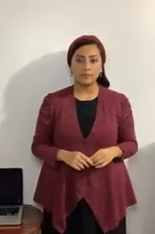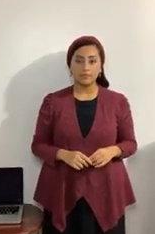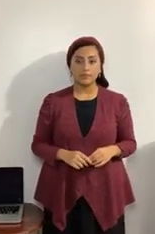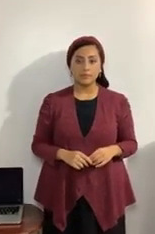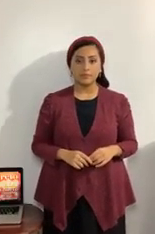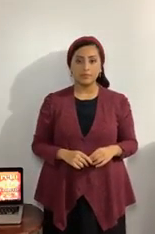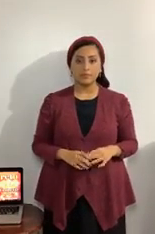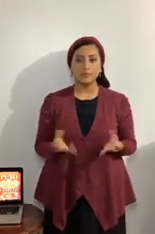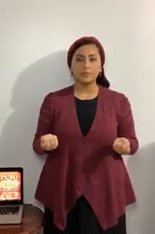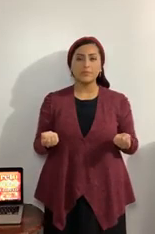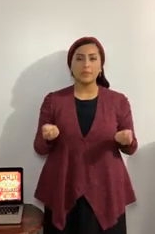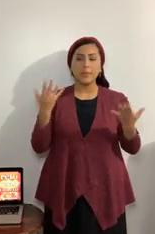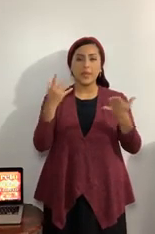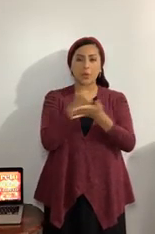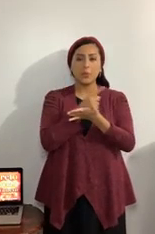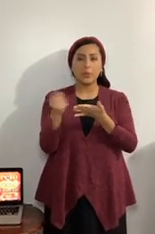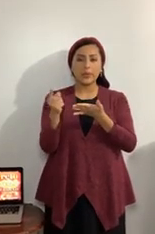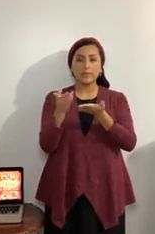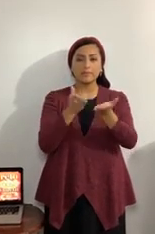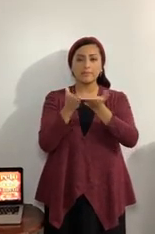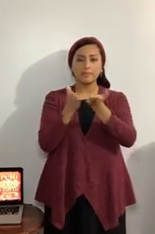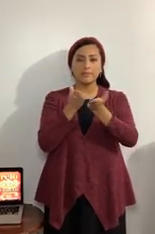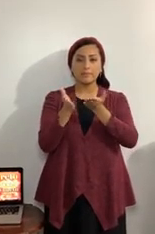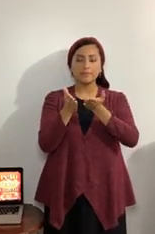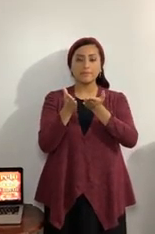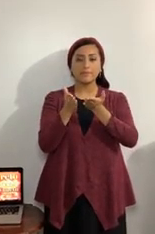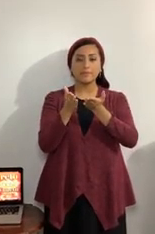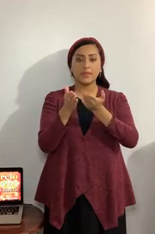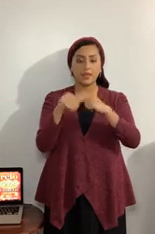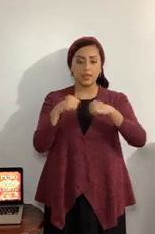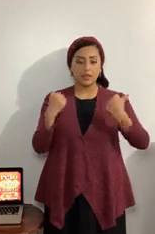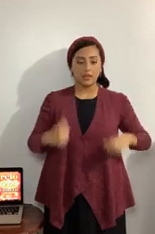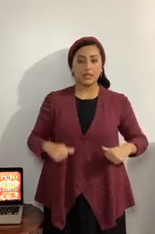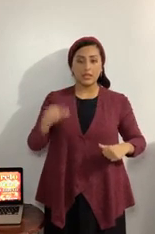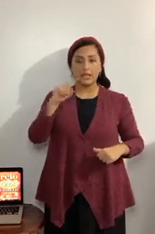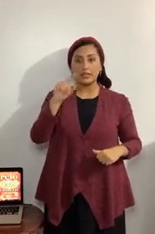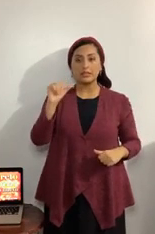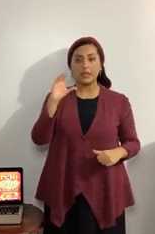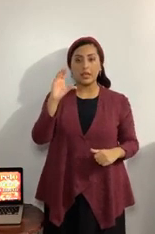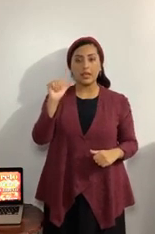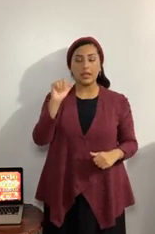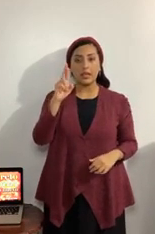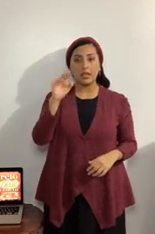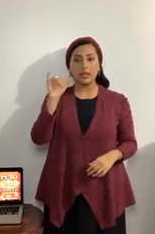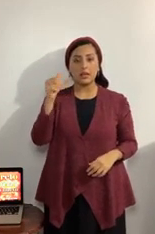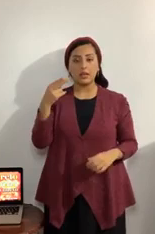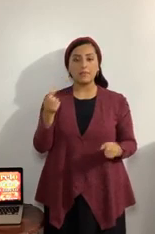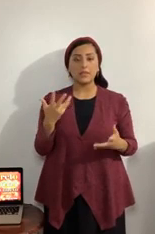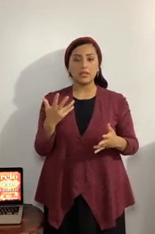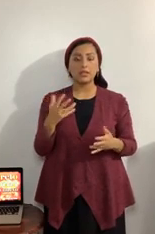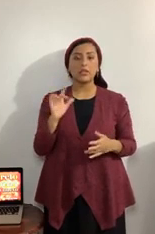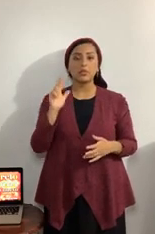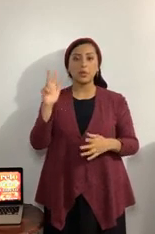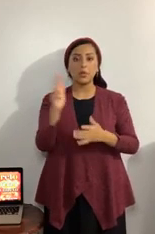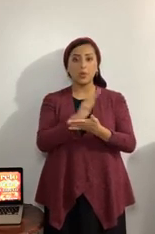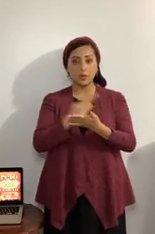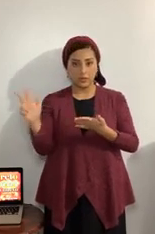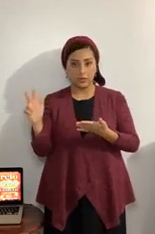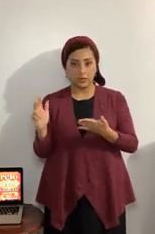¿cuántas semanas sirvió el Cohen Zacarías? 3 semanas. Entonces él llegó a su